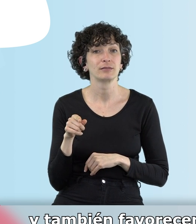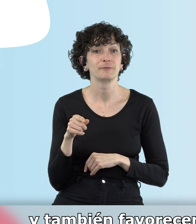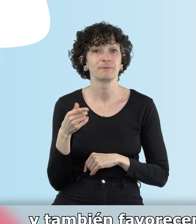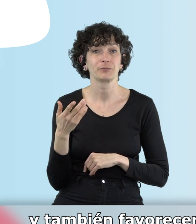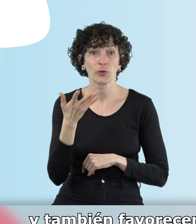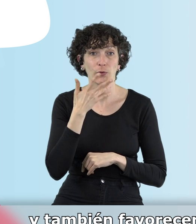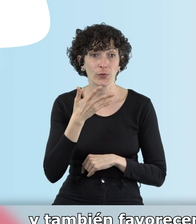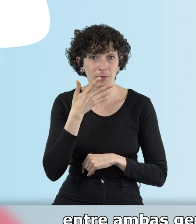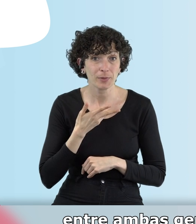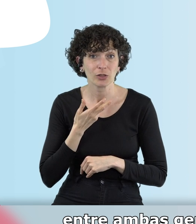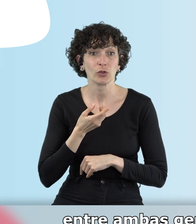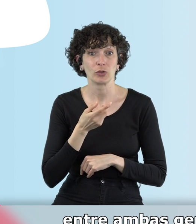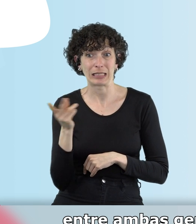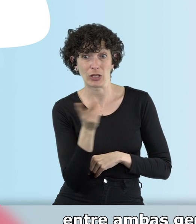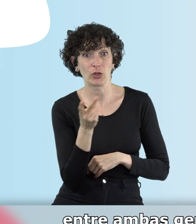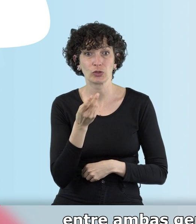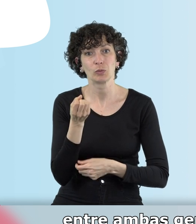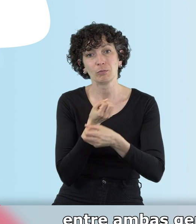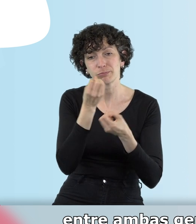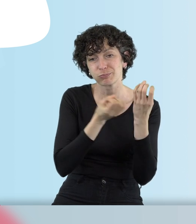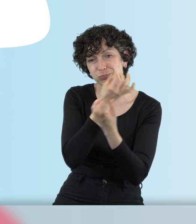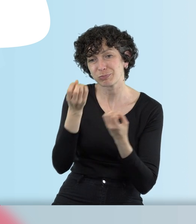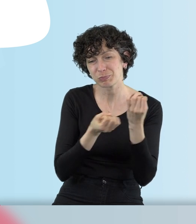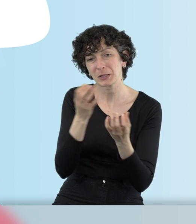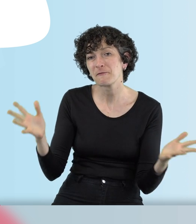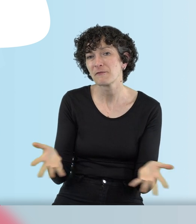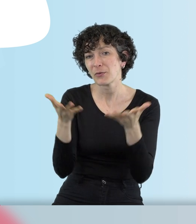intercambio y la transmisión de conocimiento entre ambas generaciones. Estupendo.